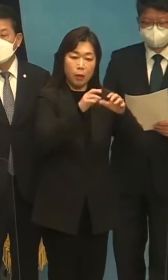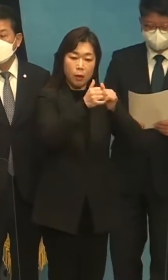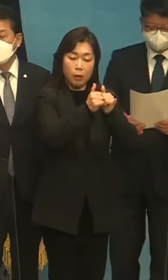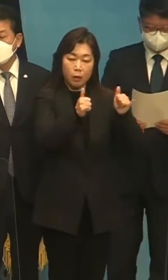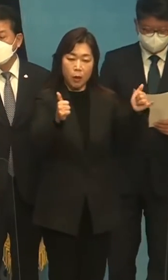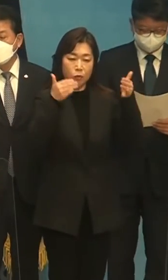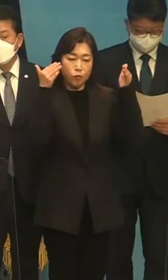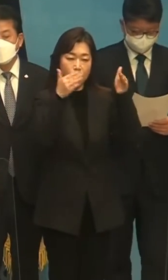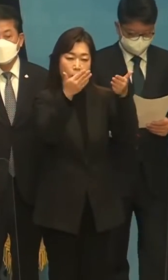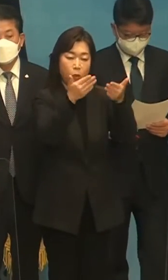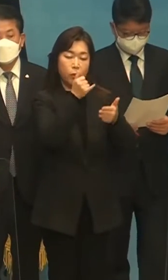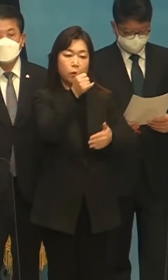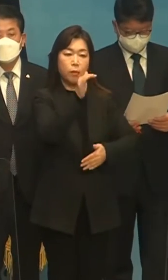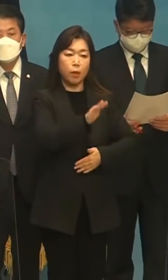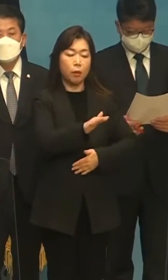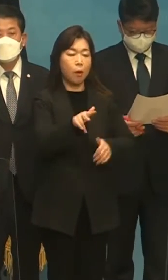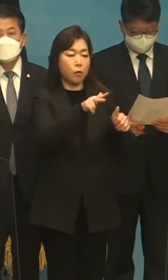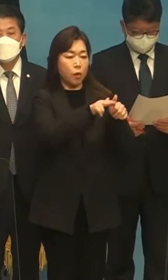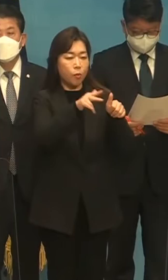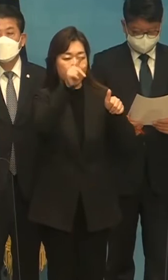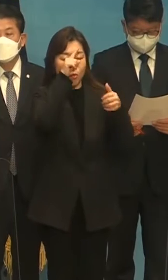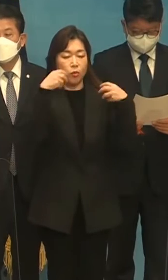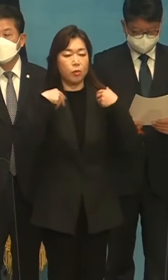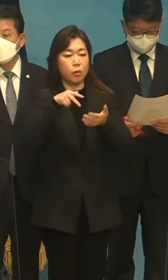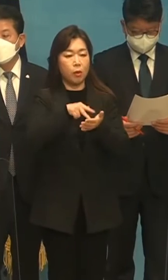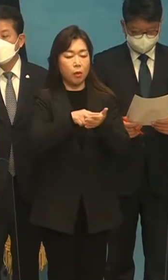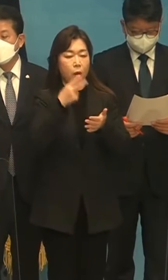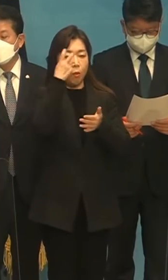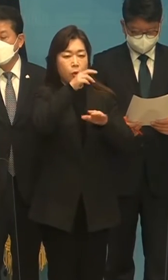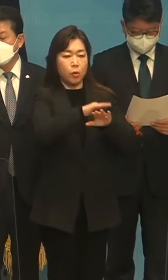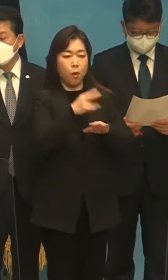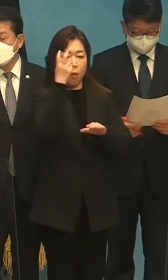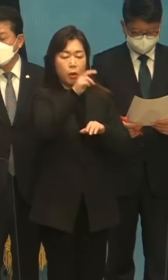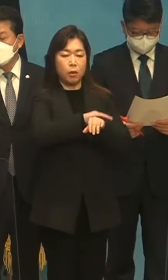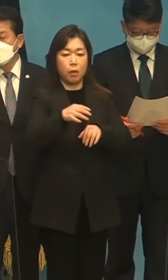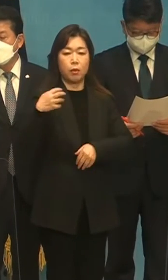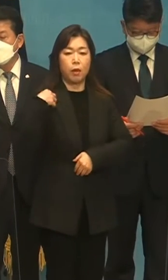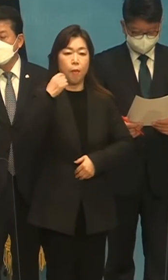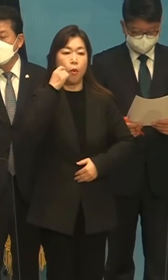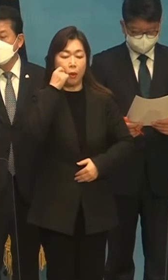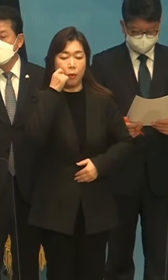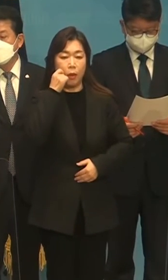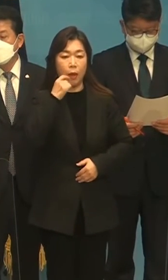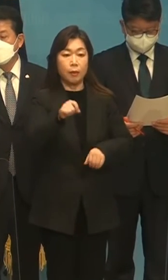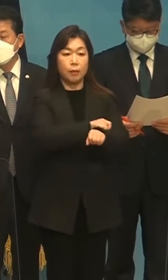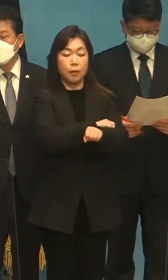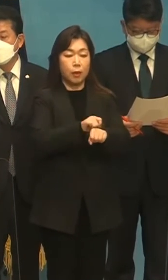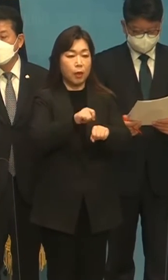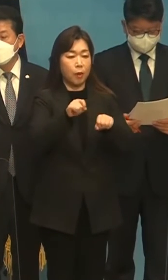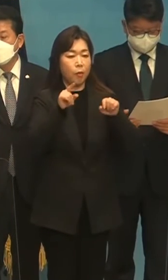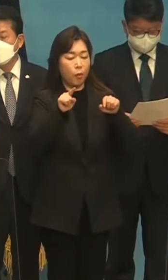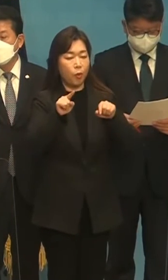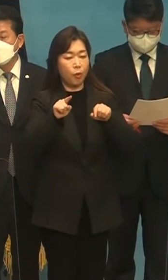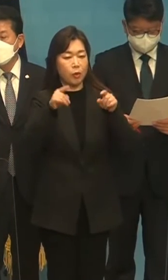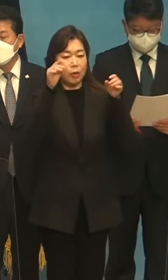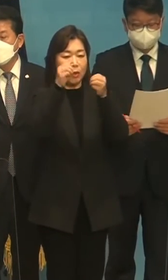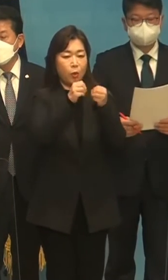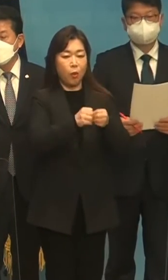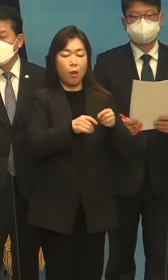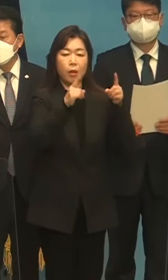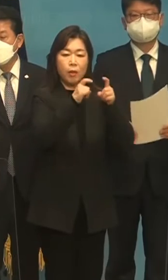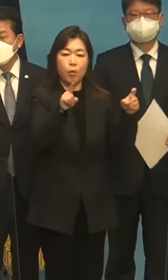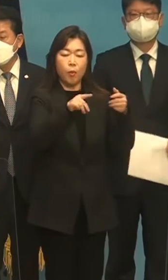주목을 받고 있음에도 불구하고 정부는 그 보존과 관리의 책임을 다하지 못했다. 특히 국립공원 내